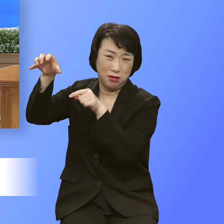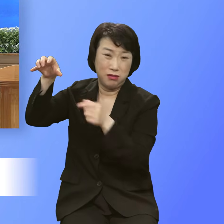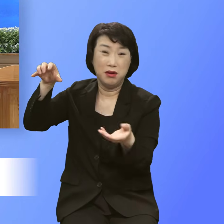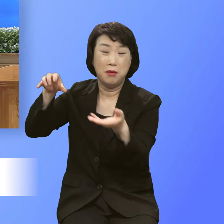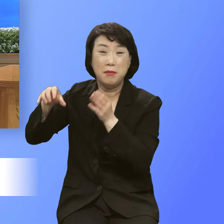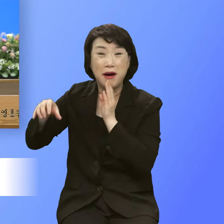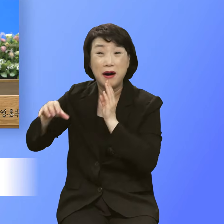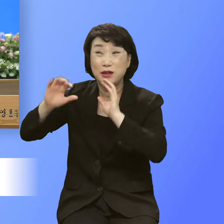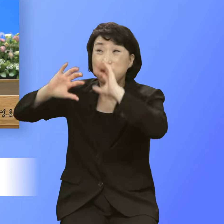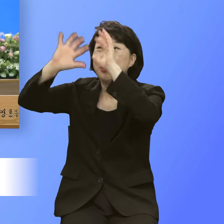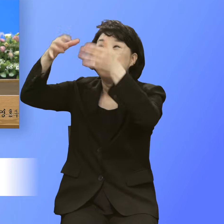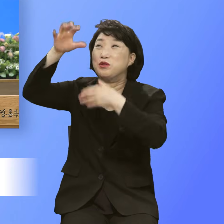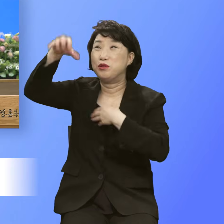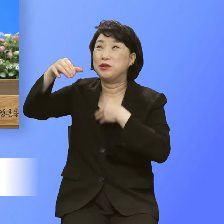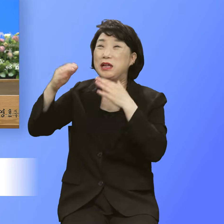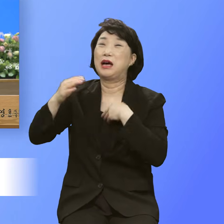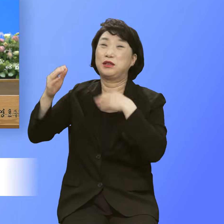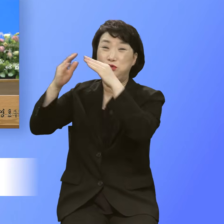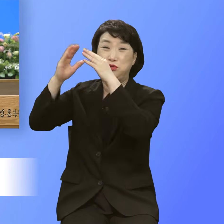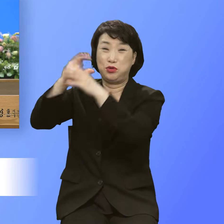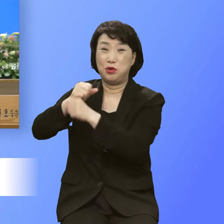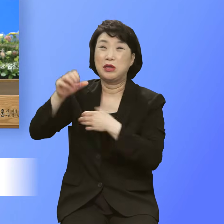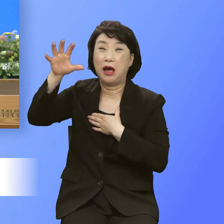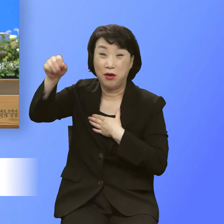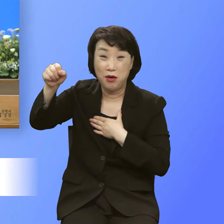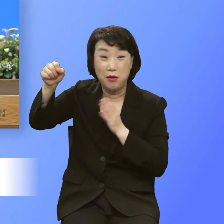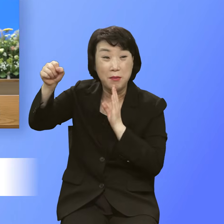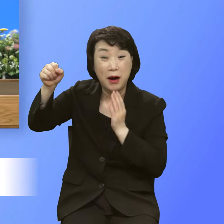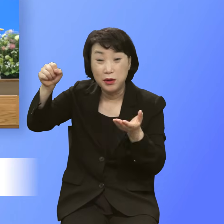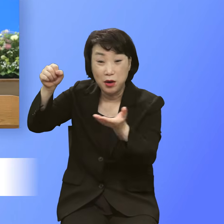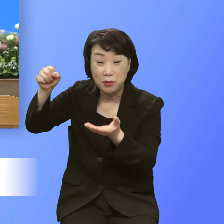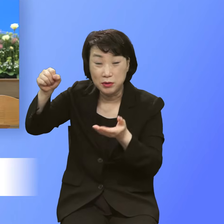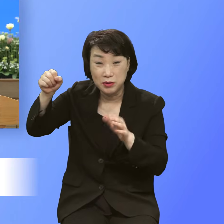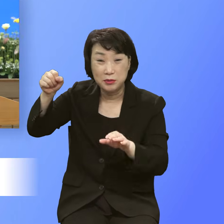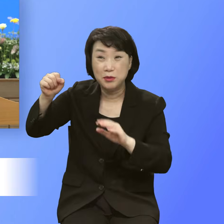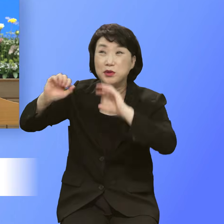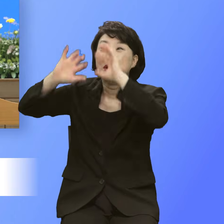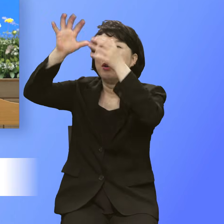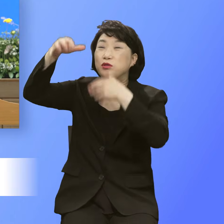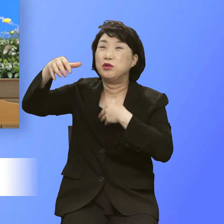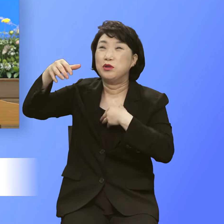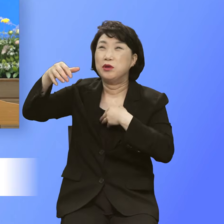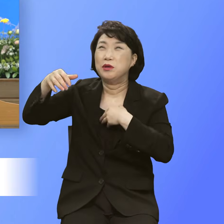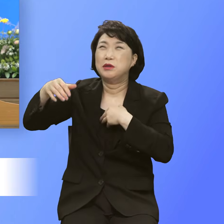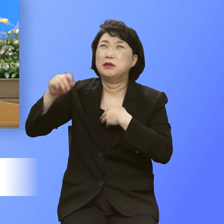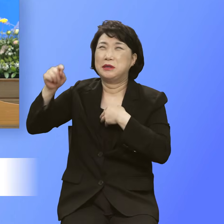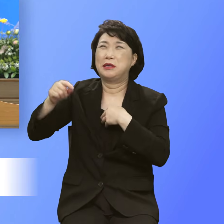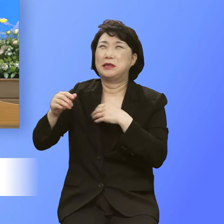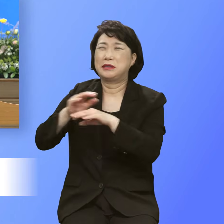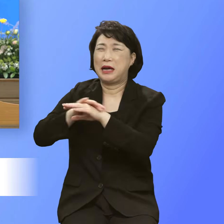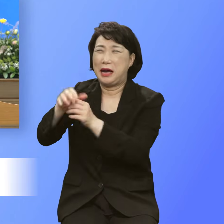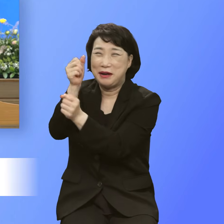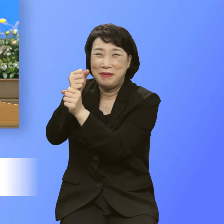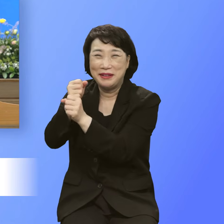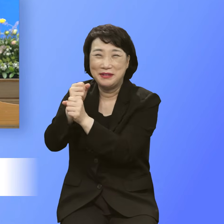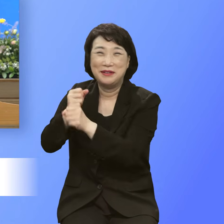그렇다면 천국이 나의 주소요, 나의 소유라면 얼마나 천국을 잘 갖고